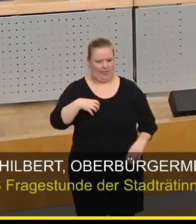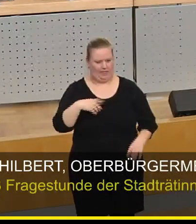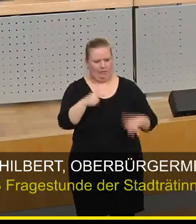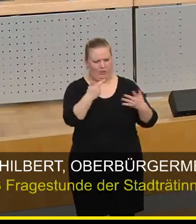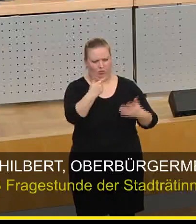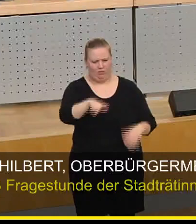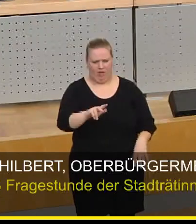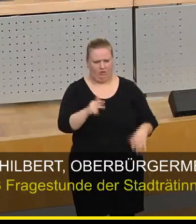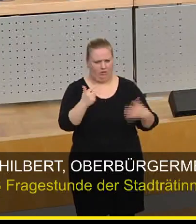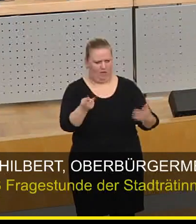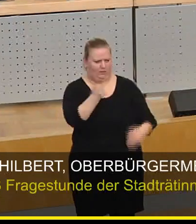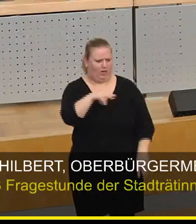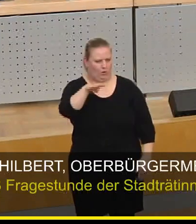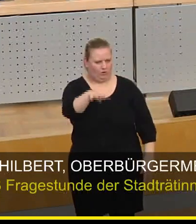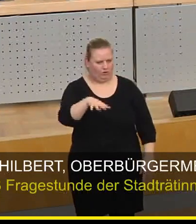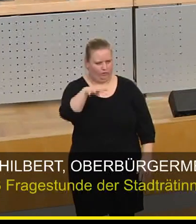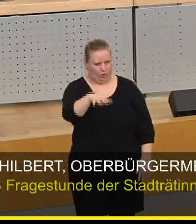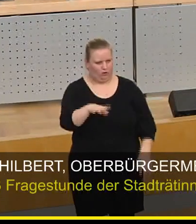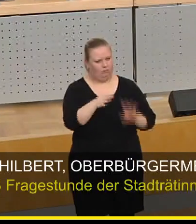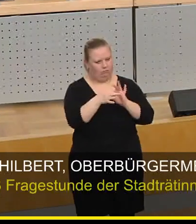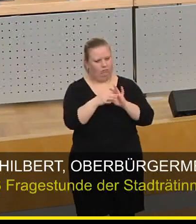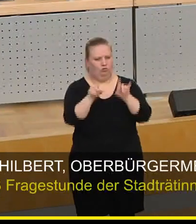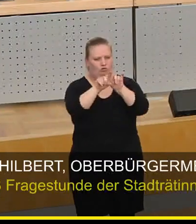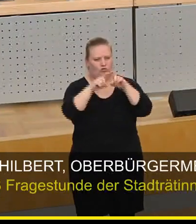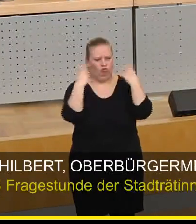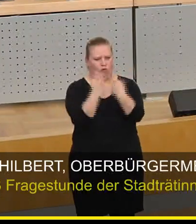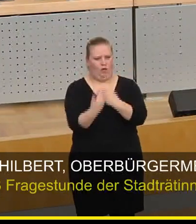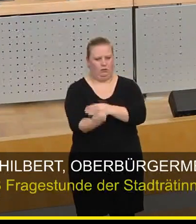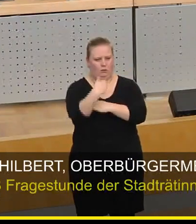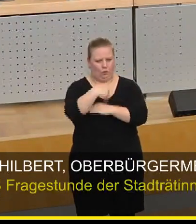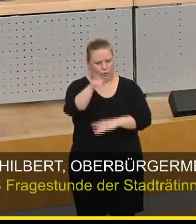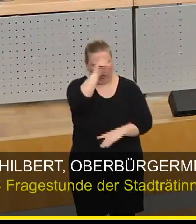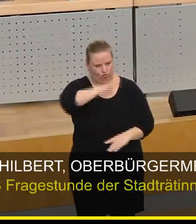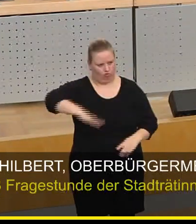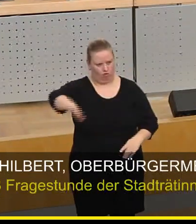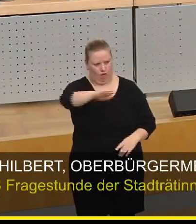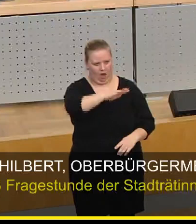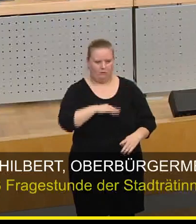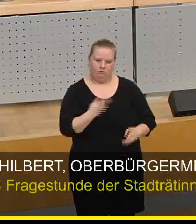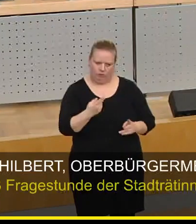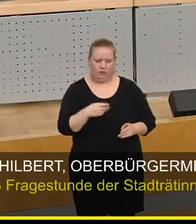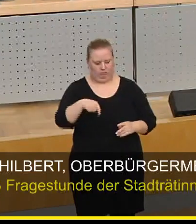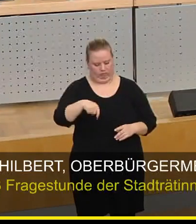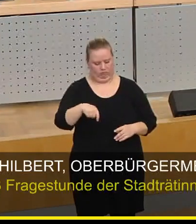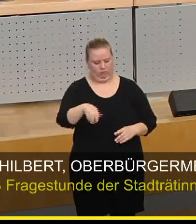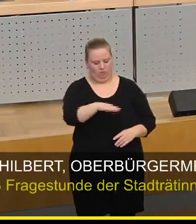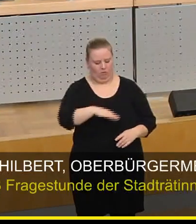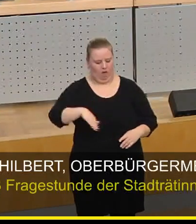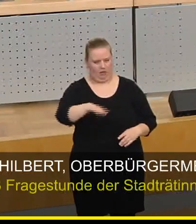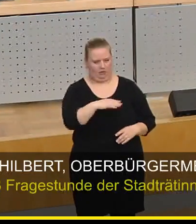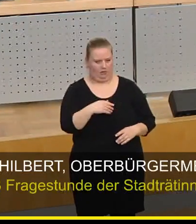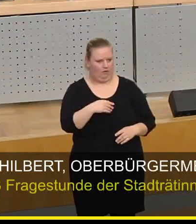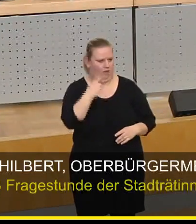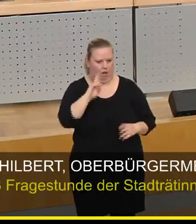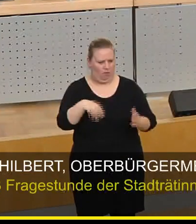27. und 28. März 2014 im Rahmen ihres Staatsbesuchs in Deutschland benennt die Stadt Dresden diesen Ort koreanischen Platz